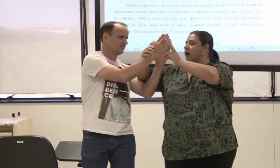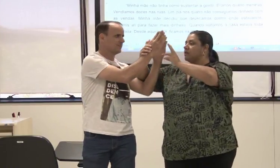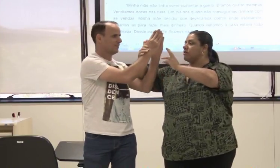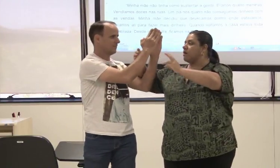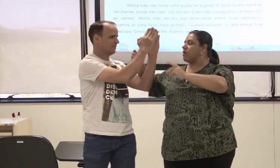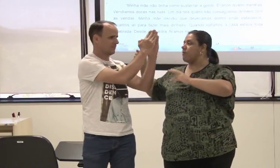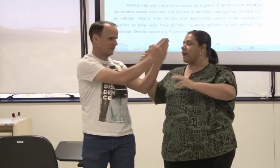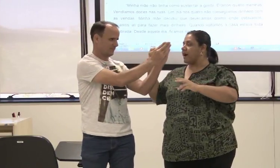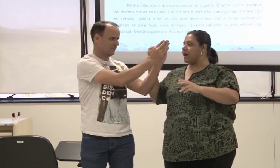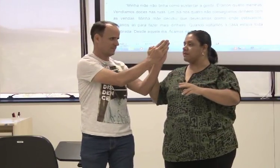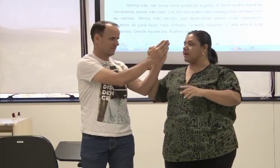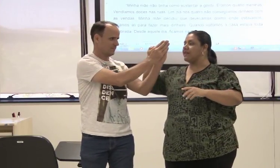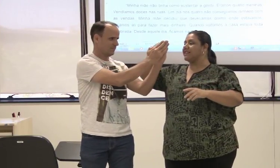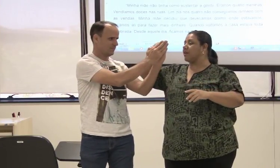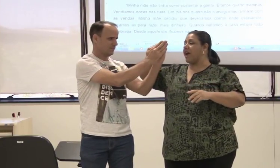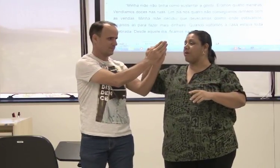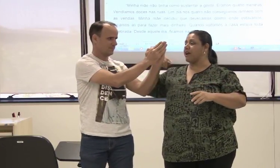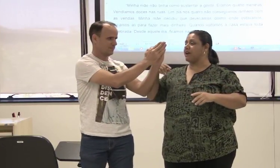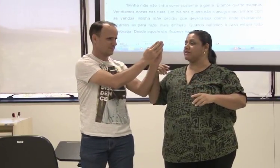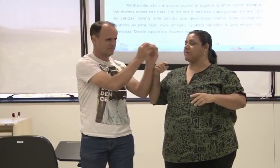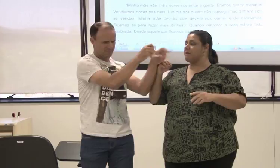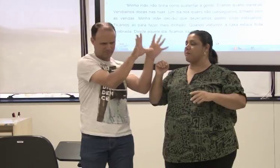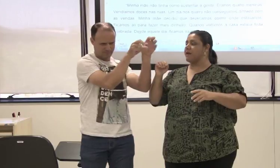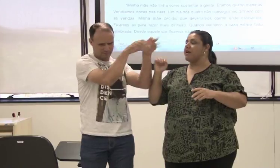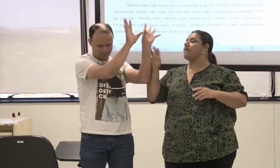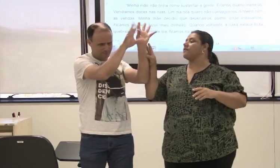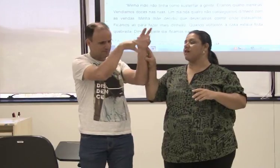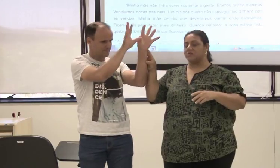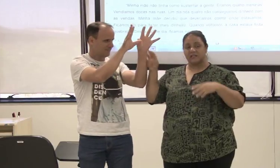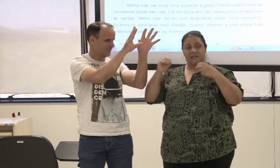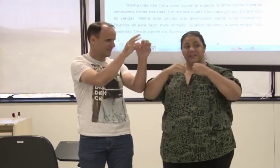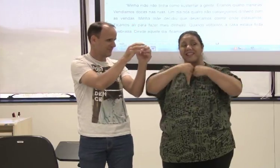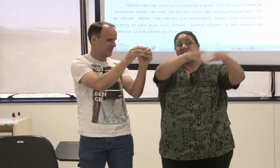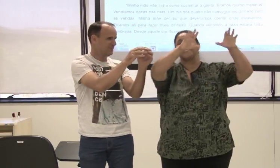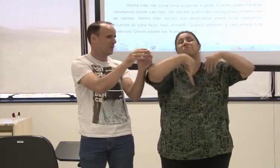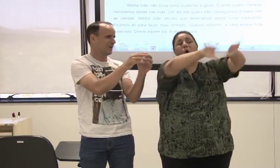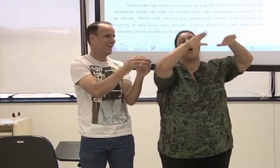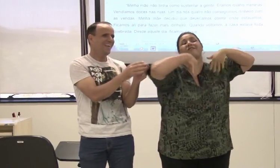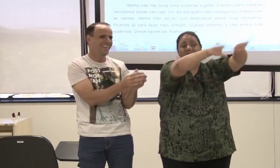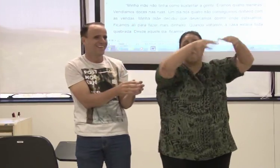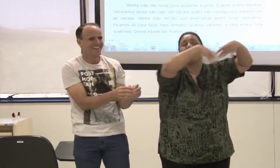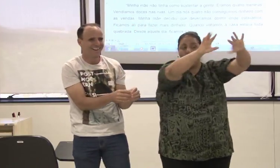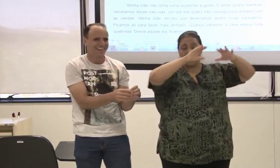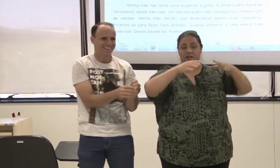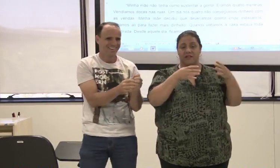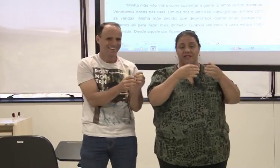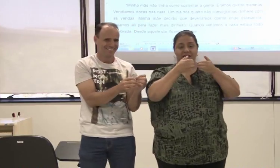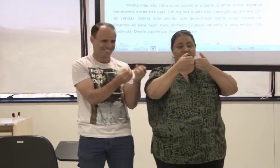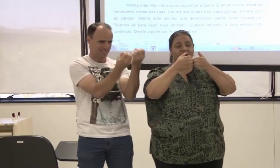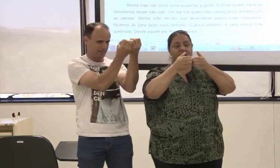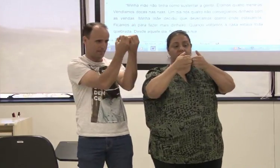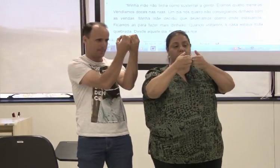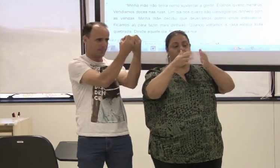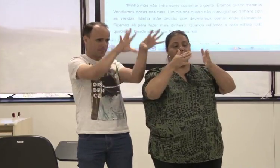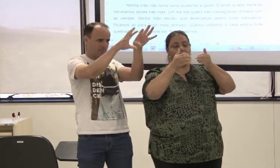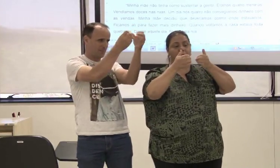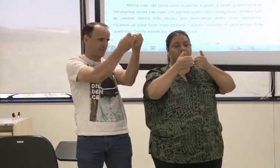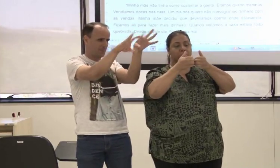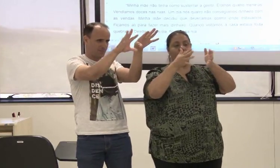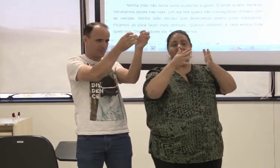lado, para casa. Quebra a casa. Não, isso aqui você está mandando a casa embora. Vai embora. Vai. Pá. A